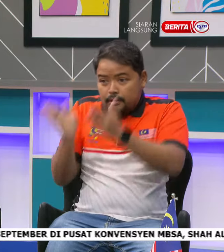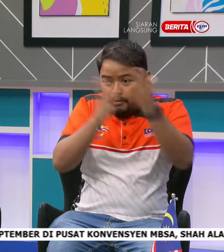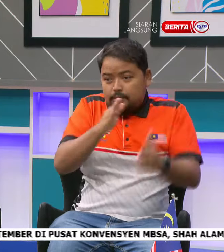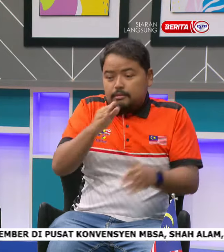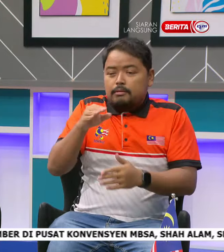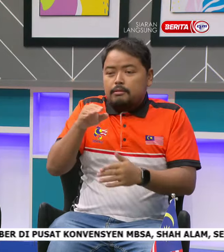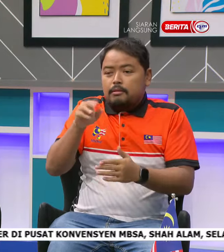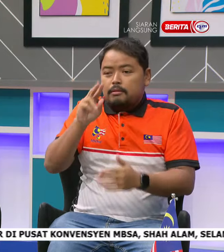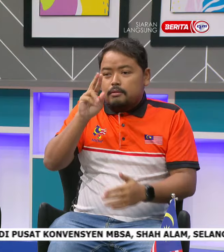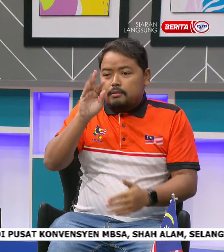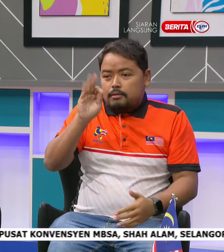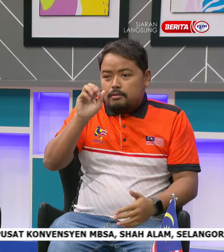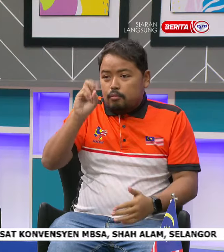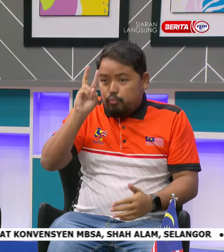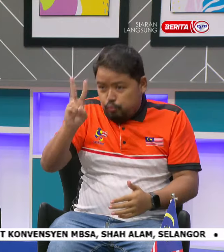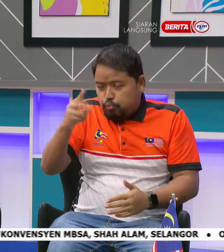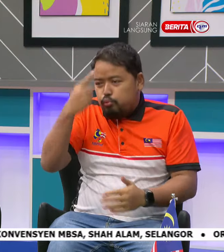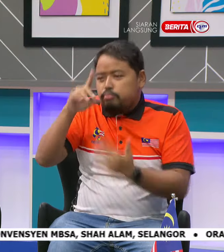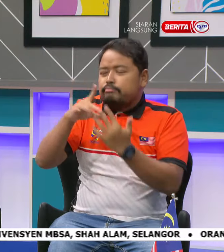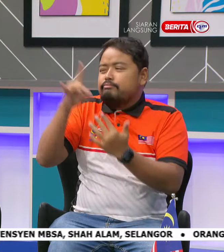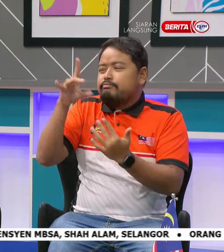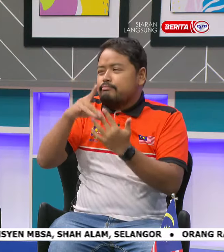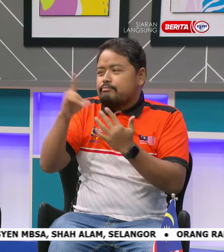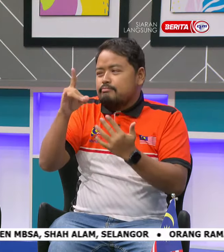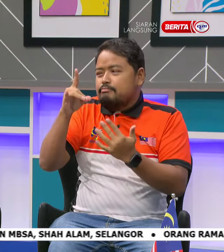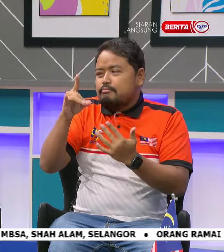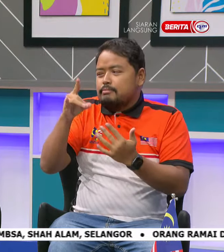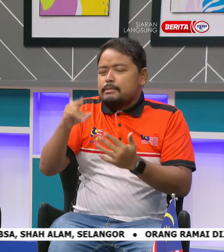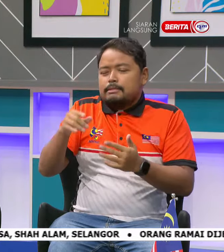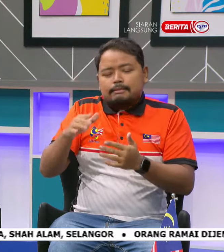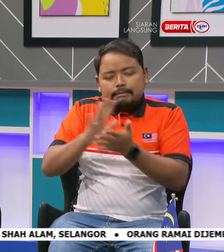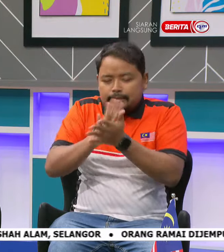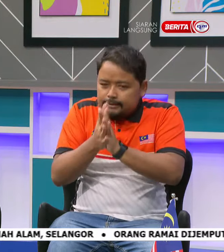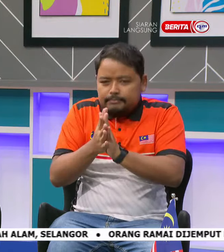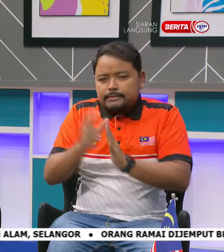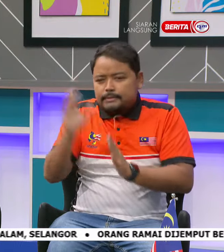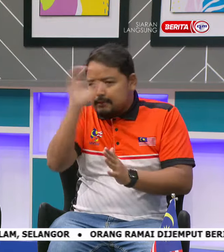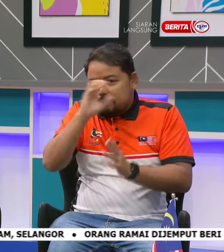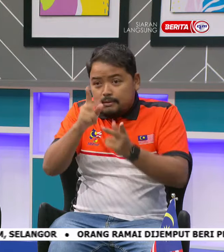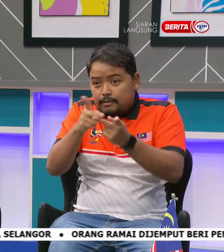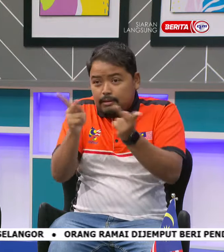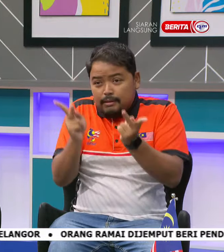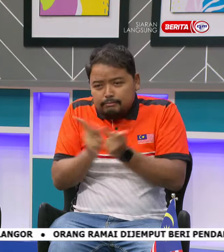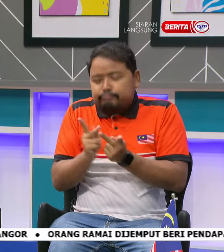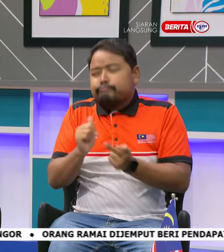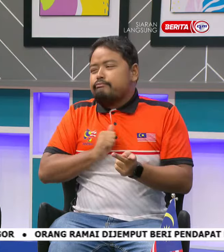daripada fasa 1 sehingga pasal 2 jadi